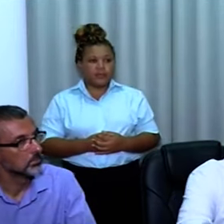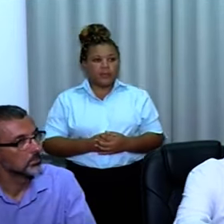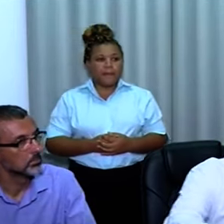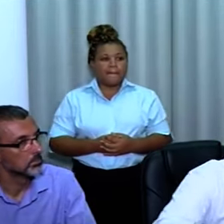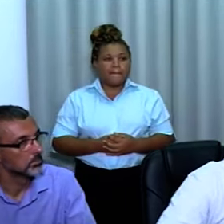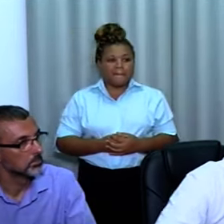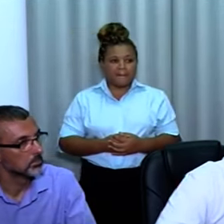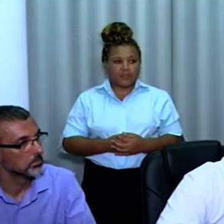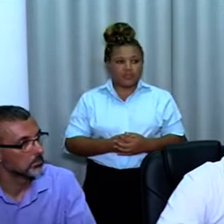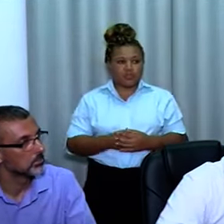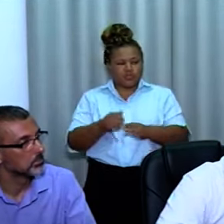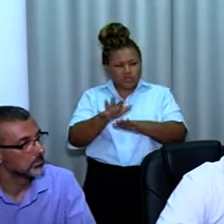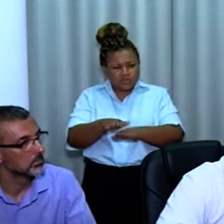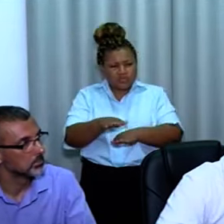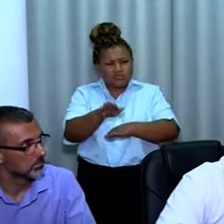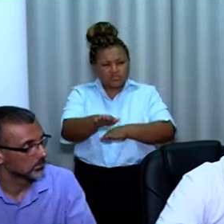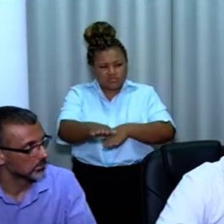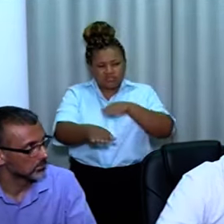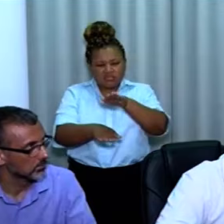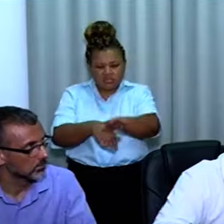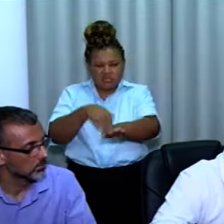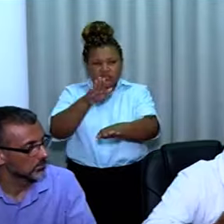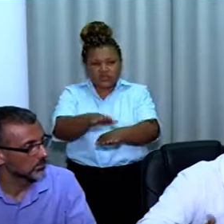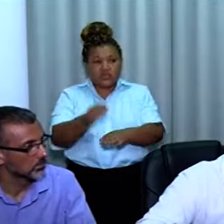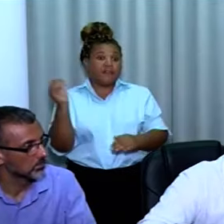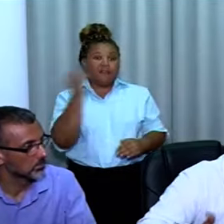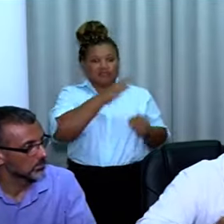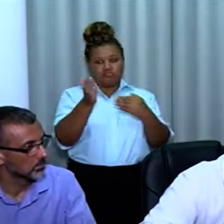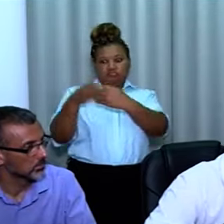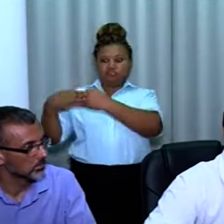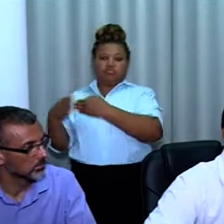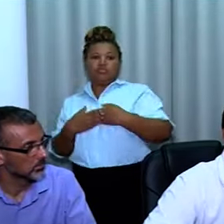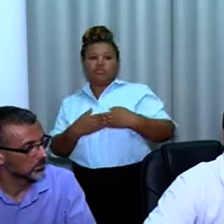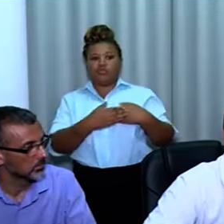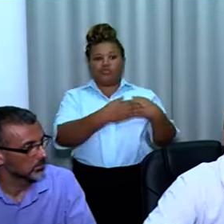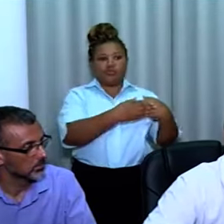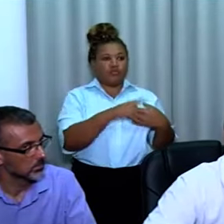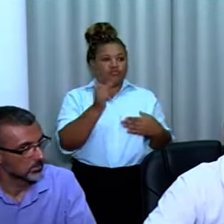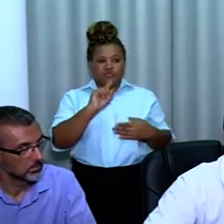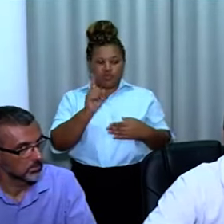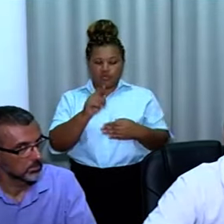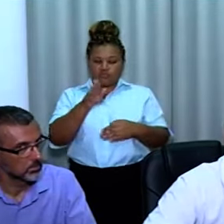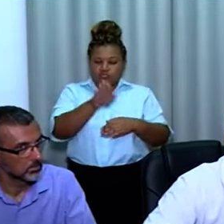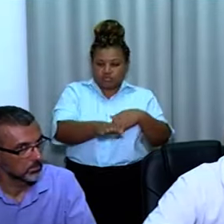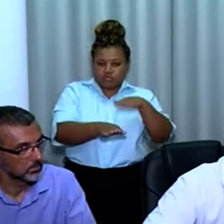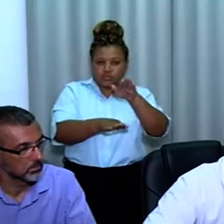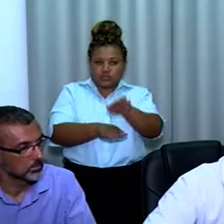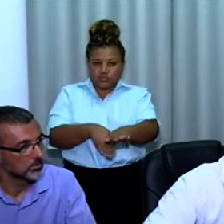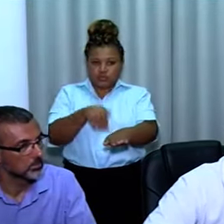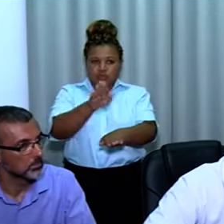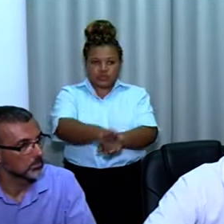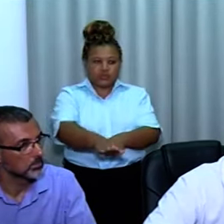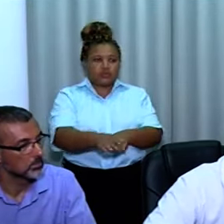move towards ça dans les autres social distancing measures, par exemple, nous disons en anglais.